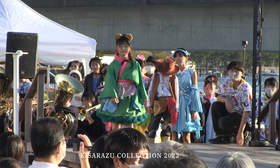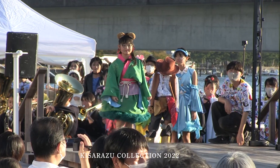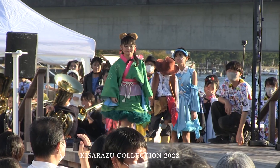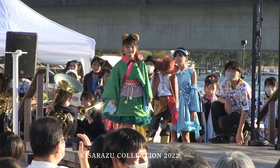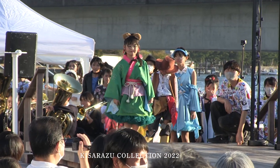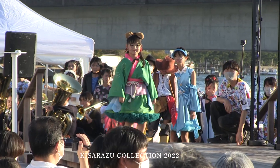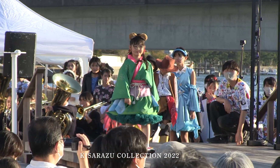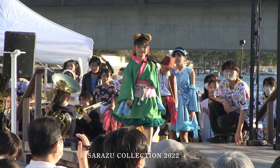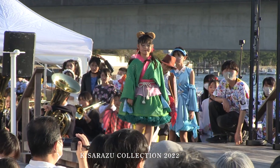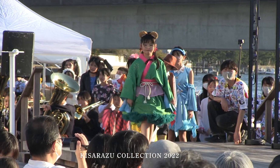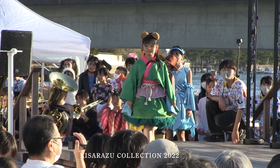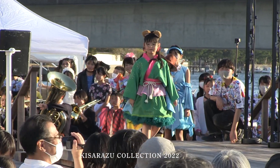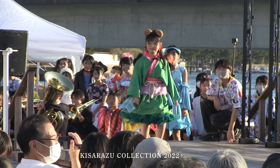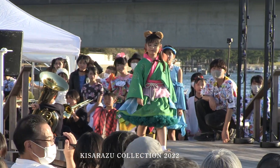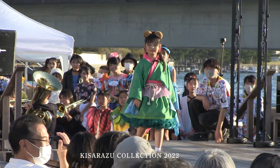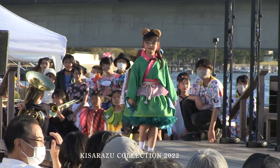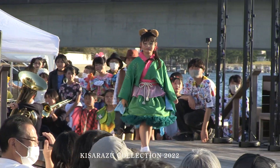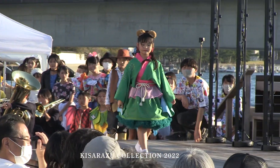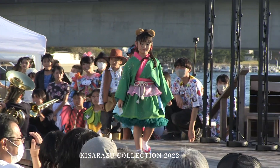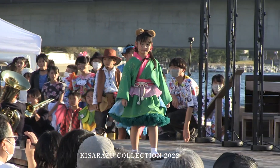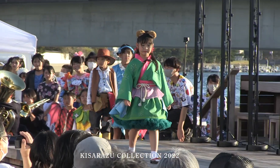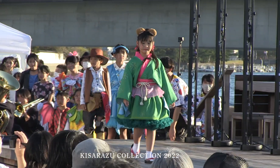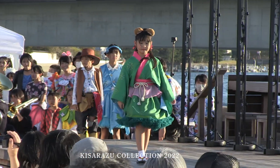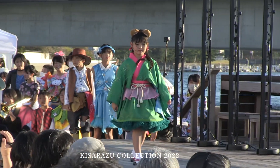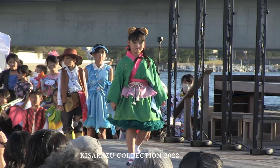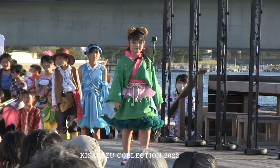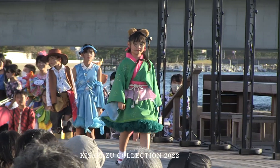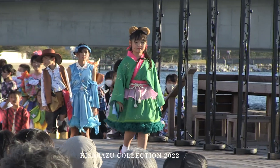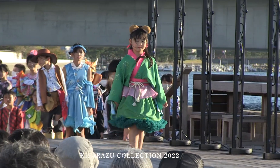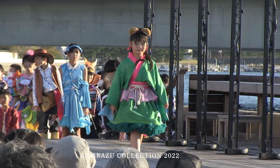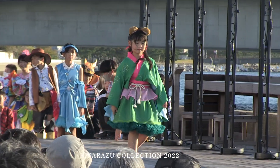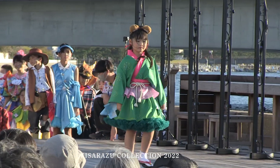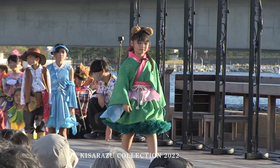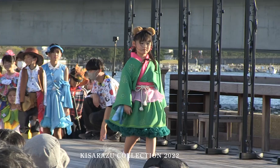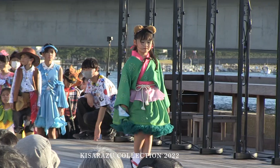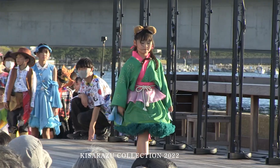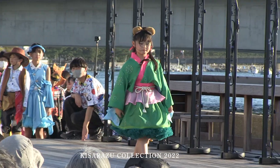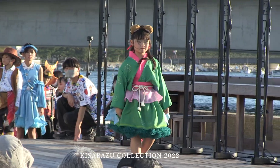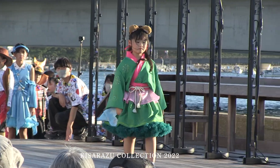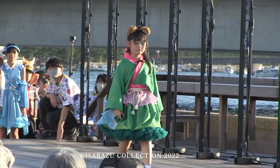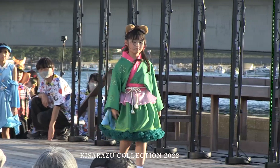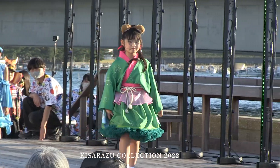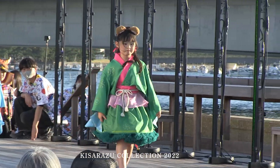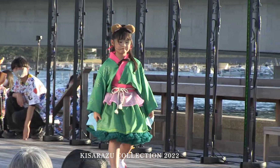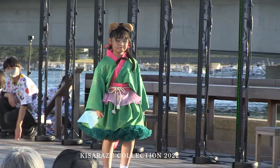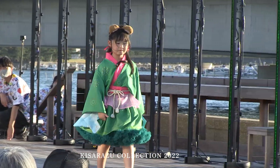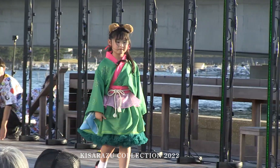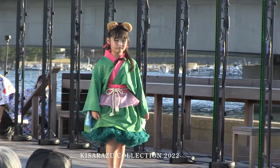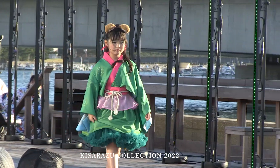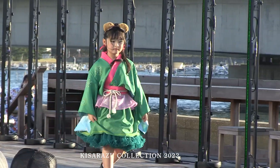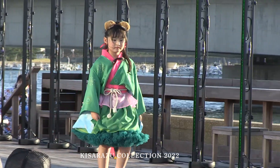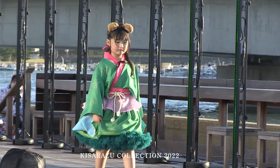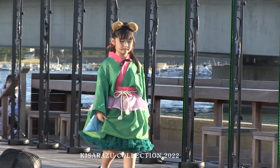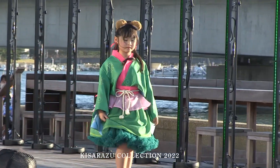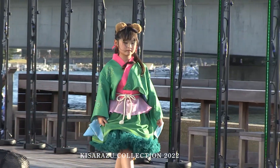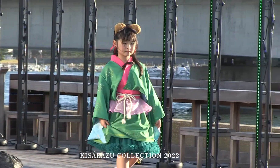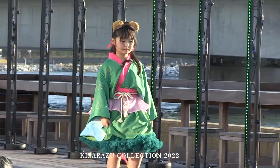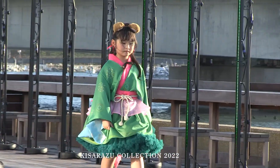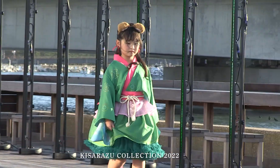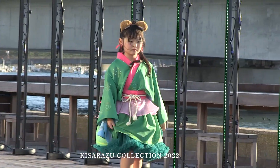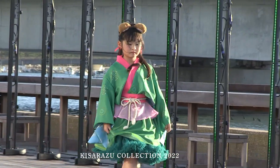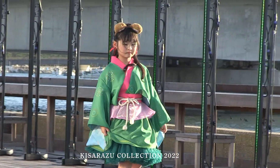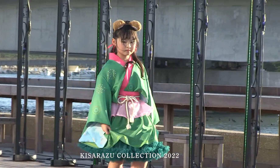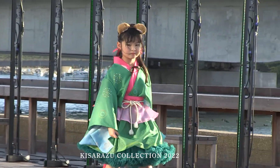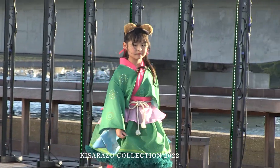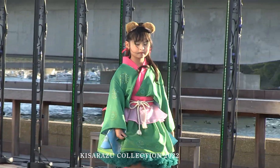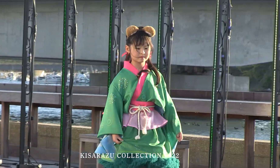はキサボンです。デザインポイントは着物の柄を表と裏で変え、リバーシブルな衣